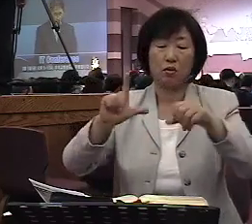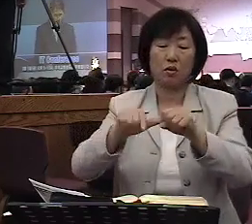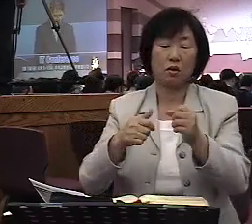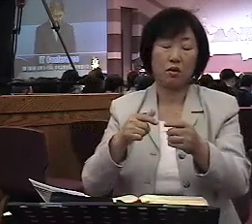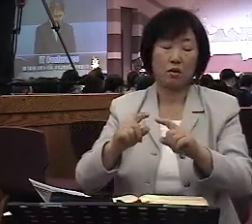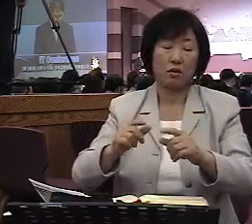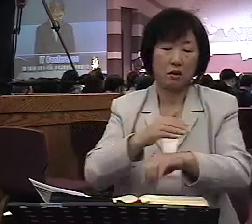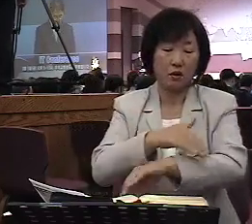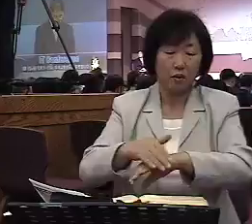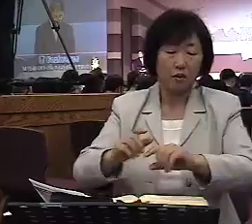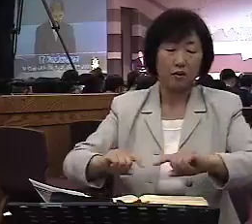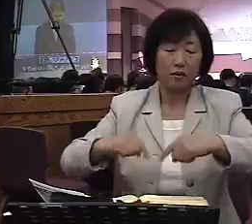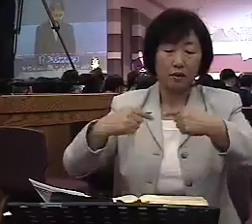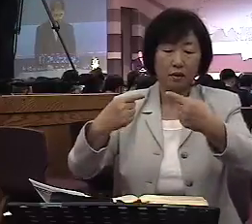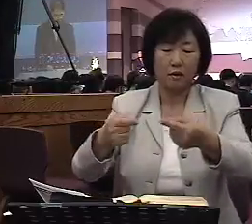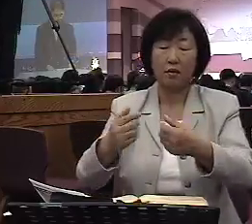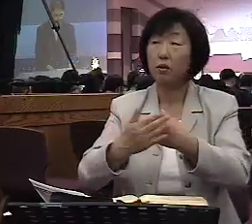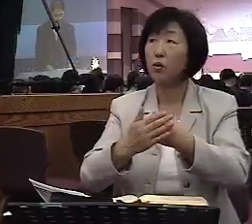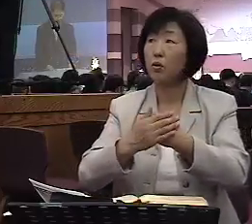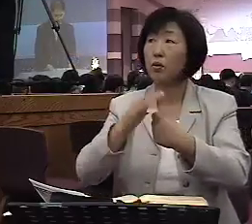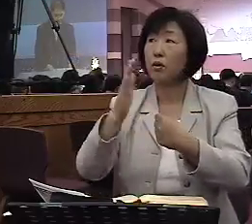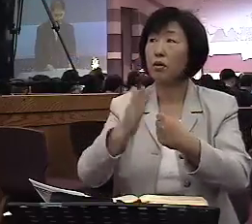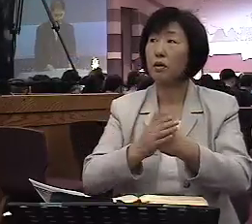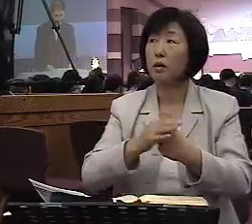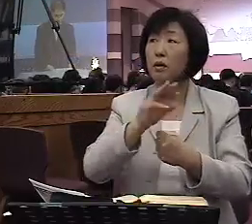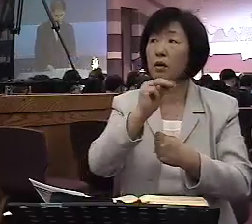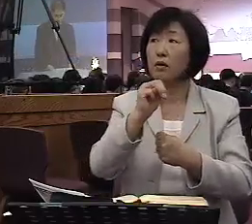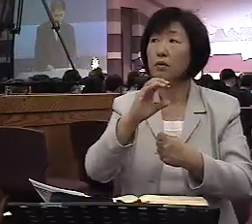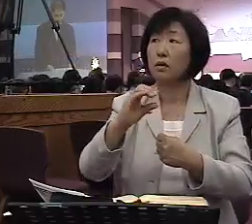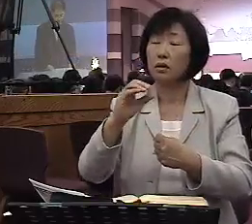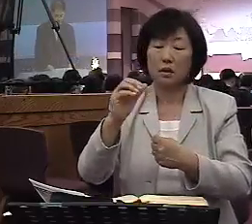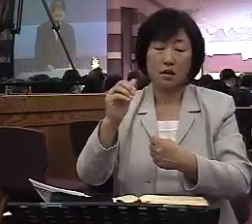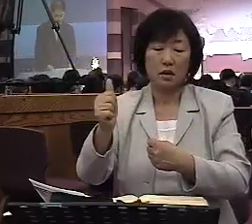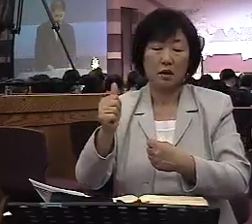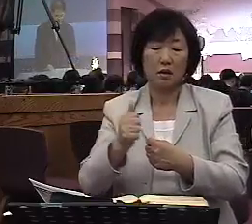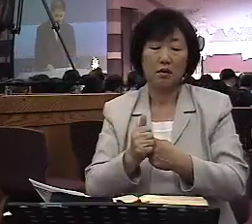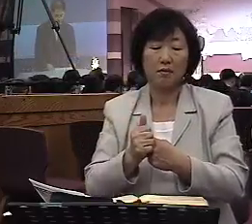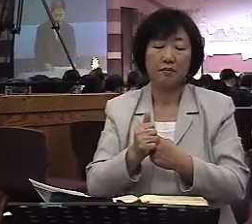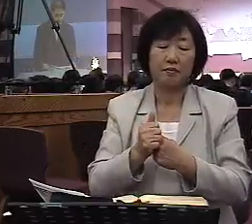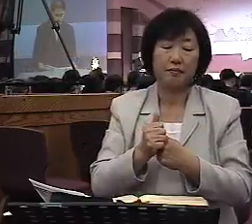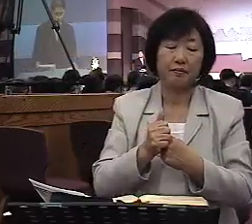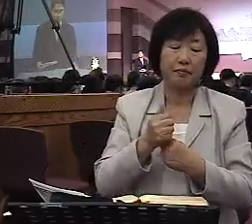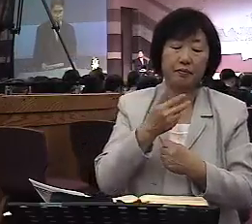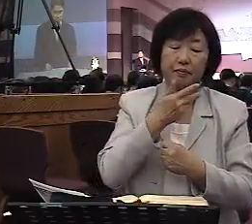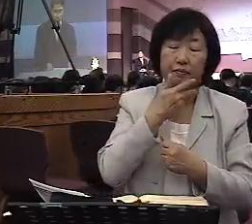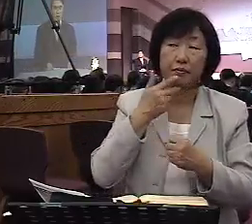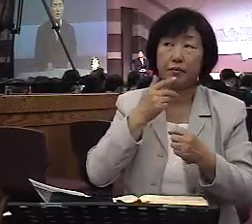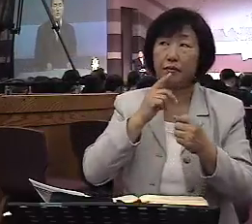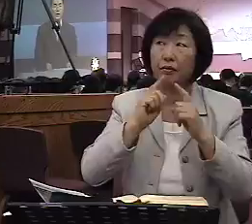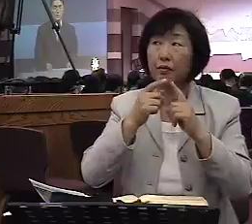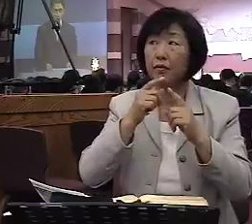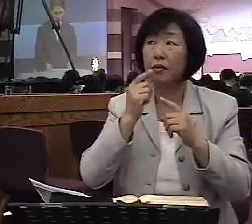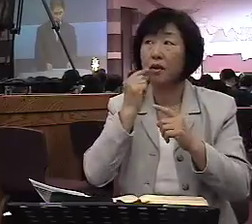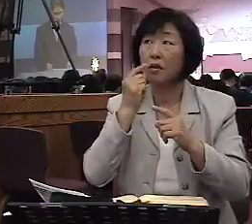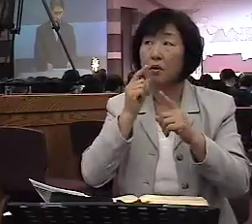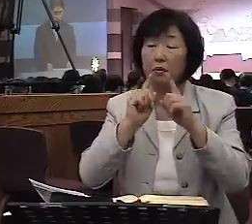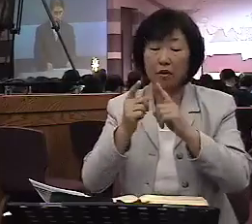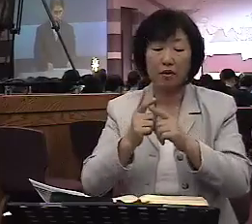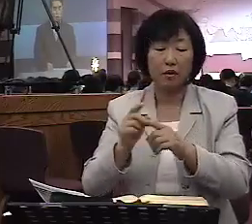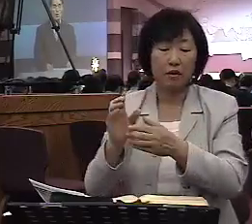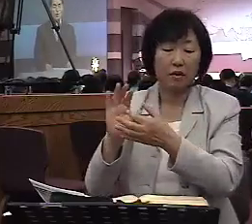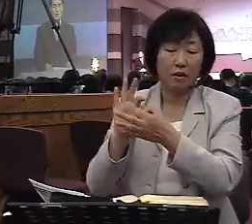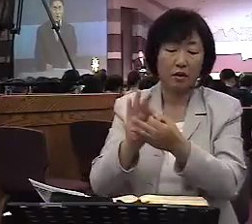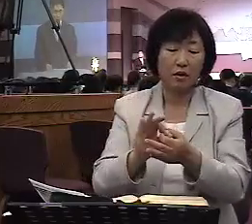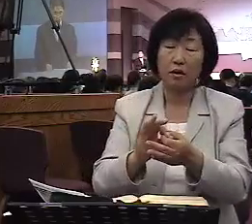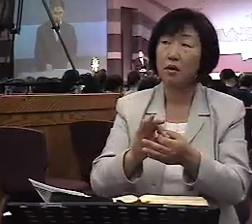참여하시면 도움 많이 되실 줄로 믿습니다. MCM 언어교실 수강생 모집하고요. 일본어 클래스 계속해서